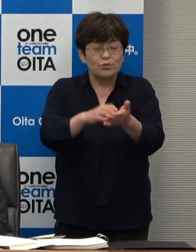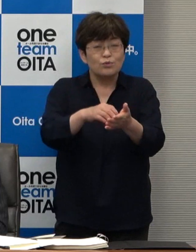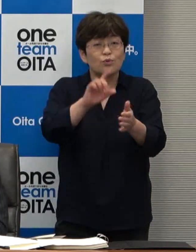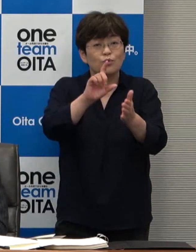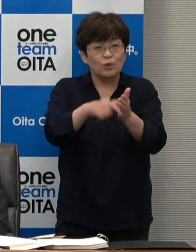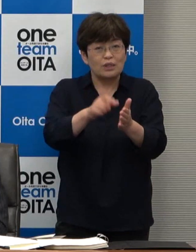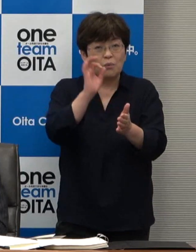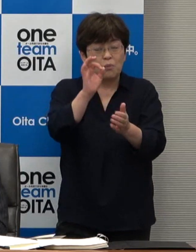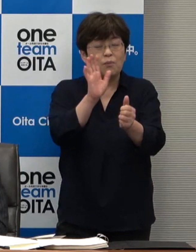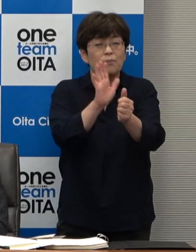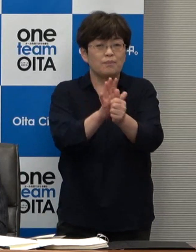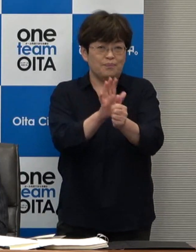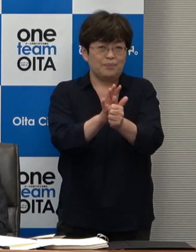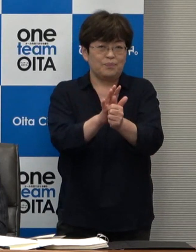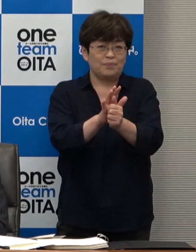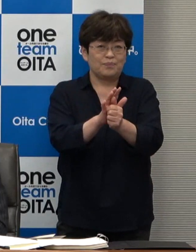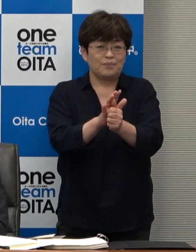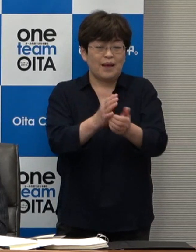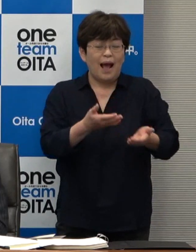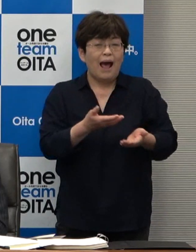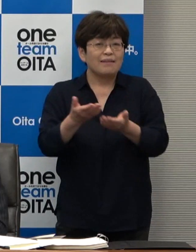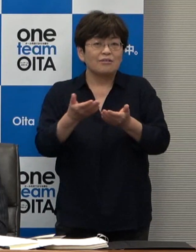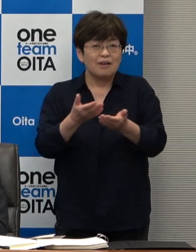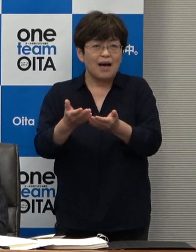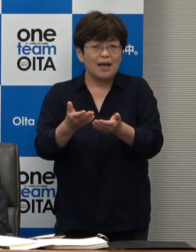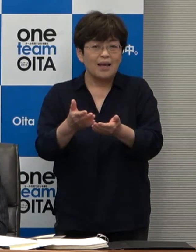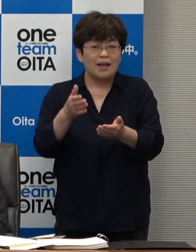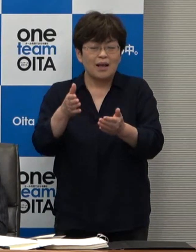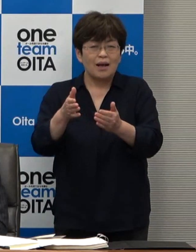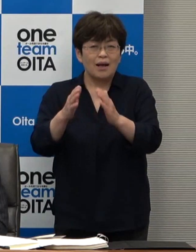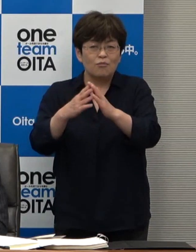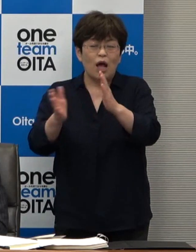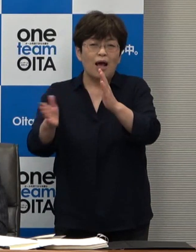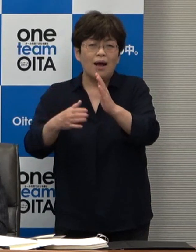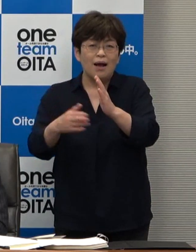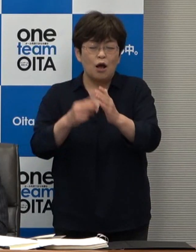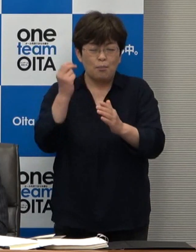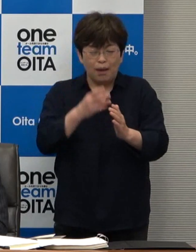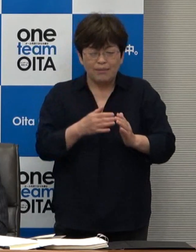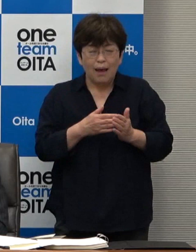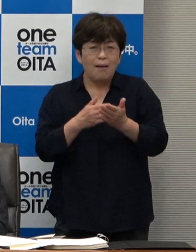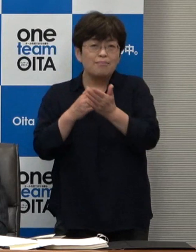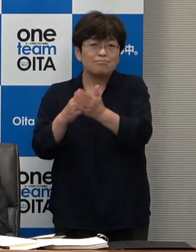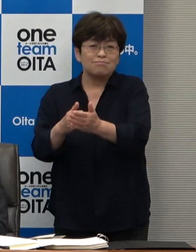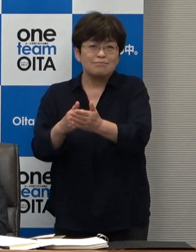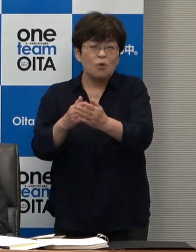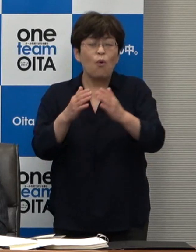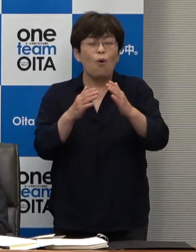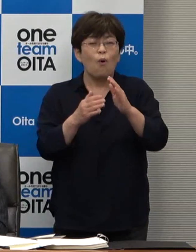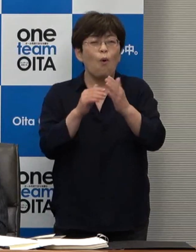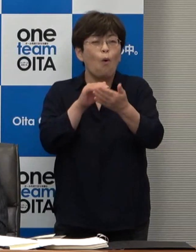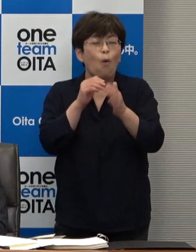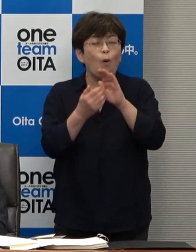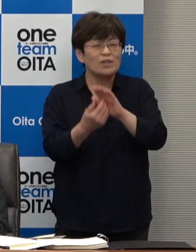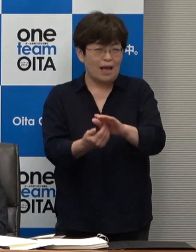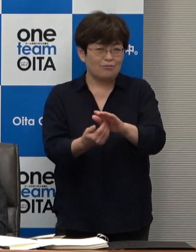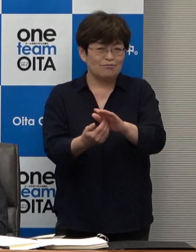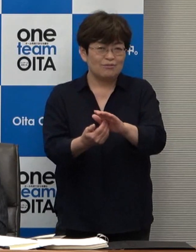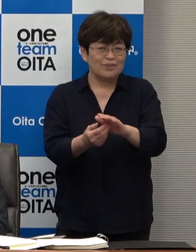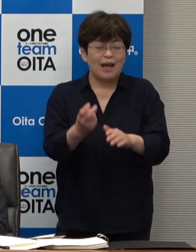。宅配での再配達を抑制し、物流における温室効果ガス排出削減を図ります